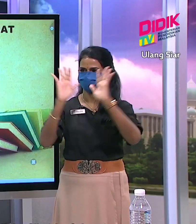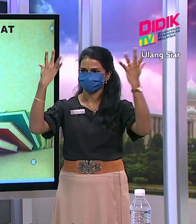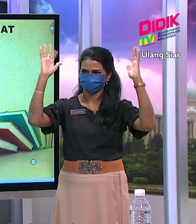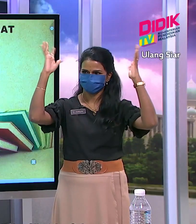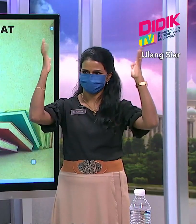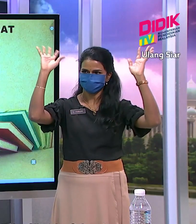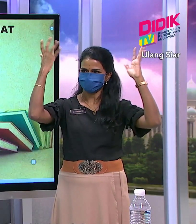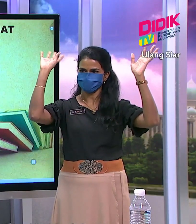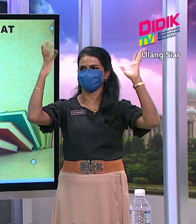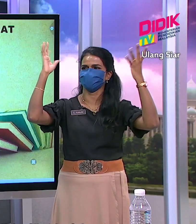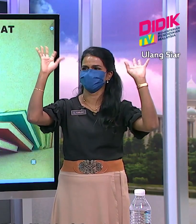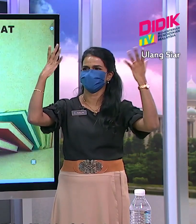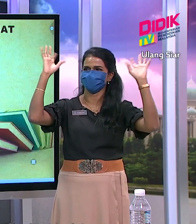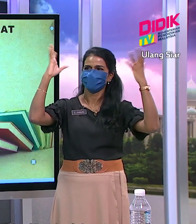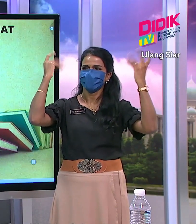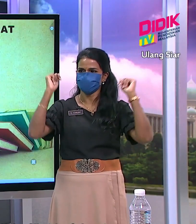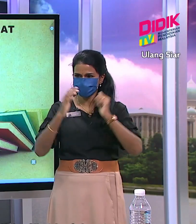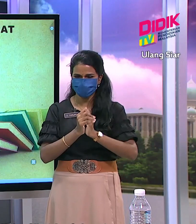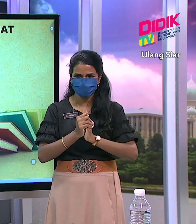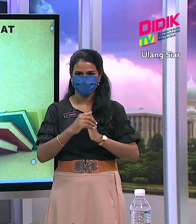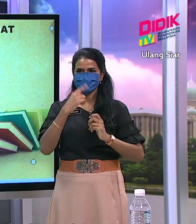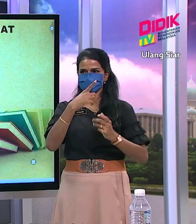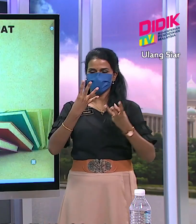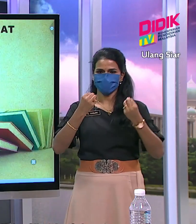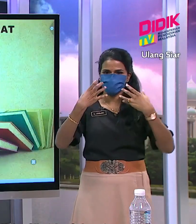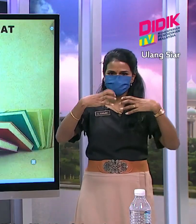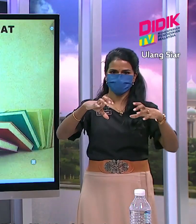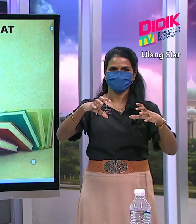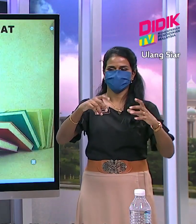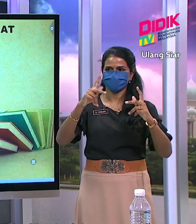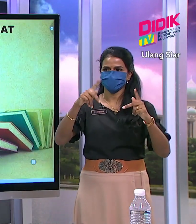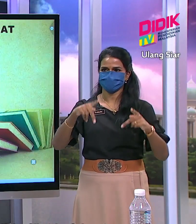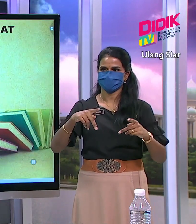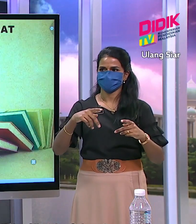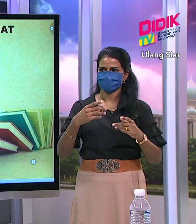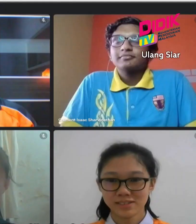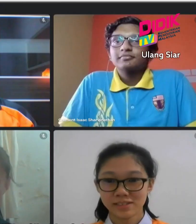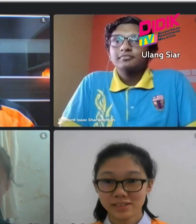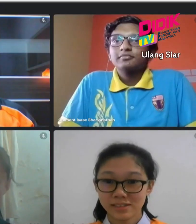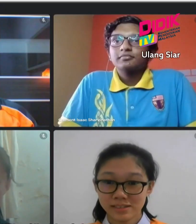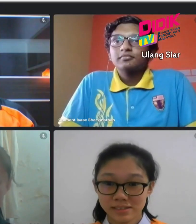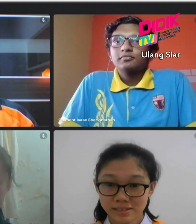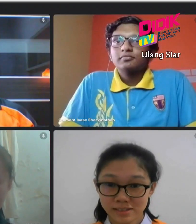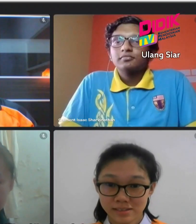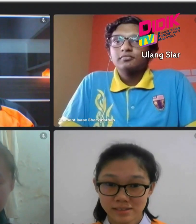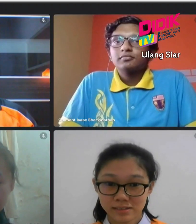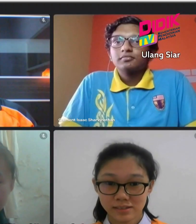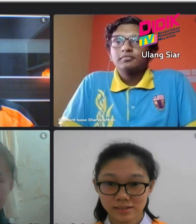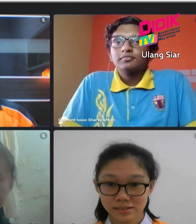Okey. Oh, okey. Okey. Siapa mau cuba pelajar-pelajar? Bagi tahu cikgu apa masalah